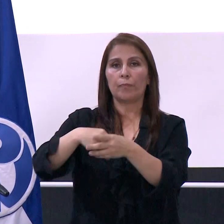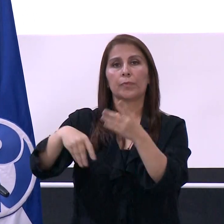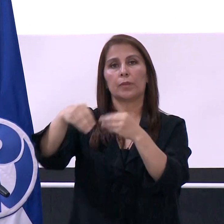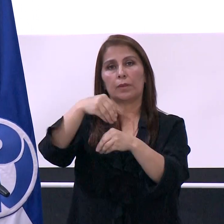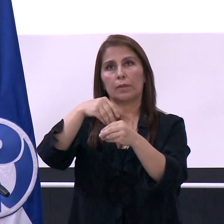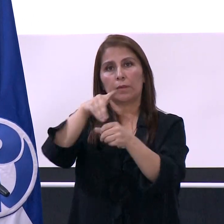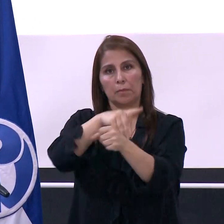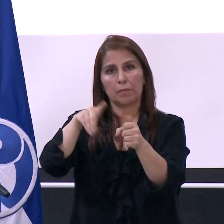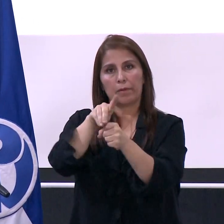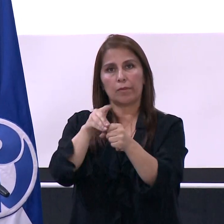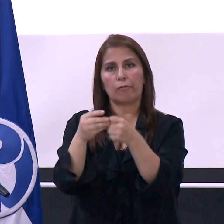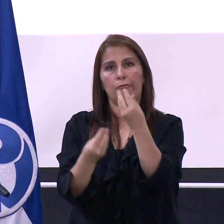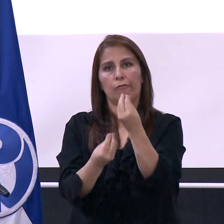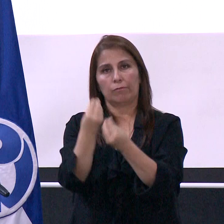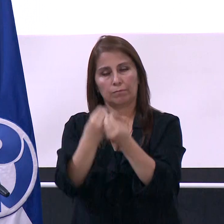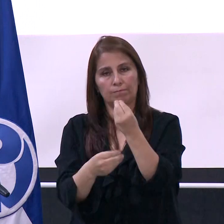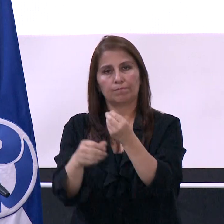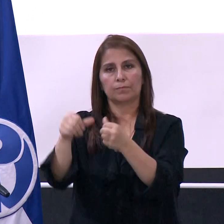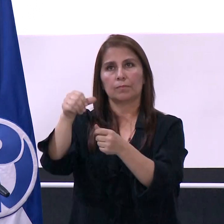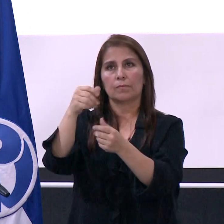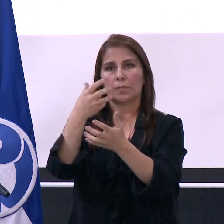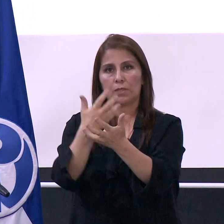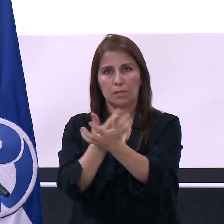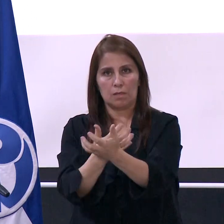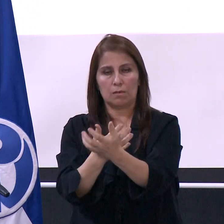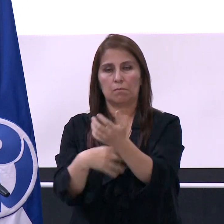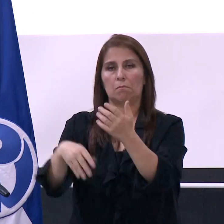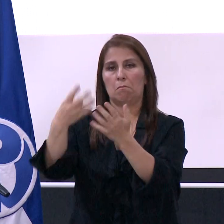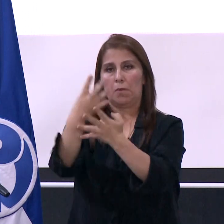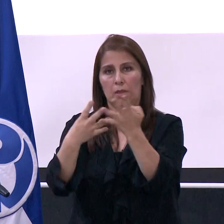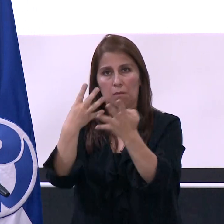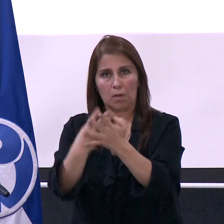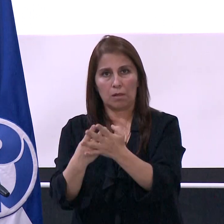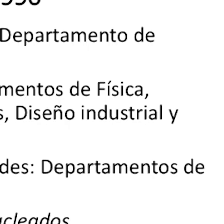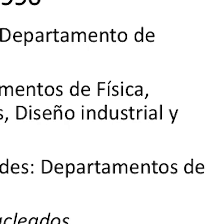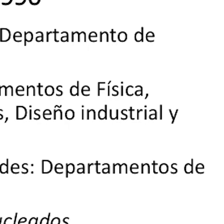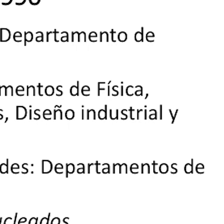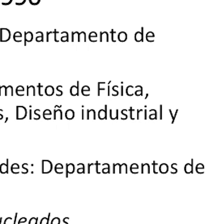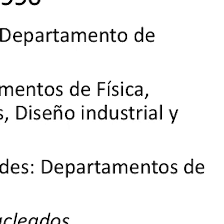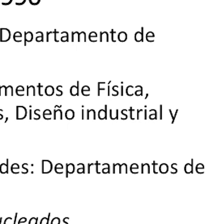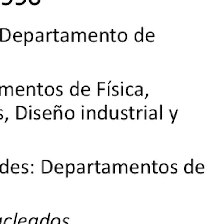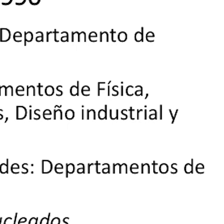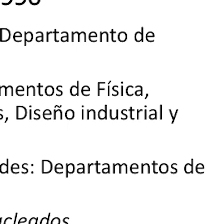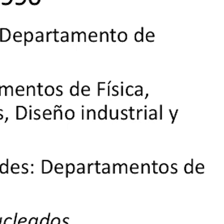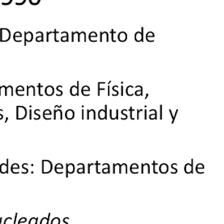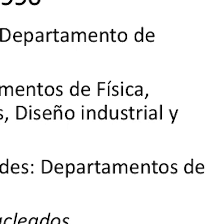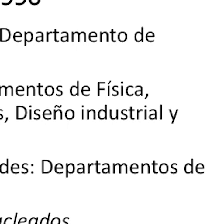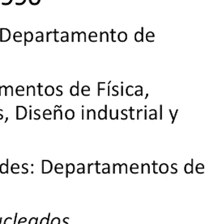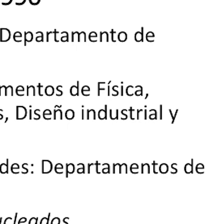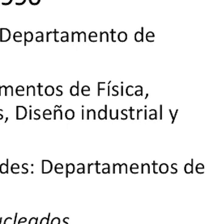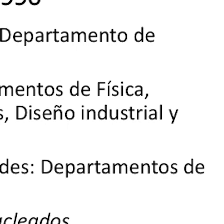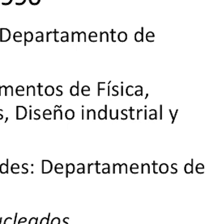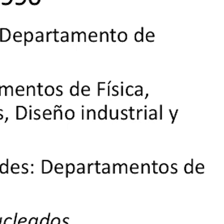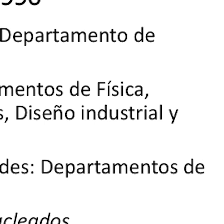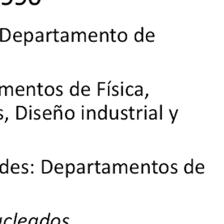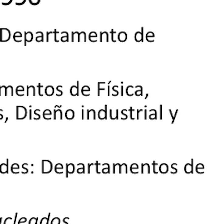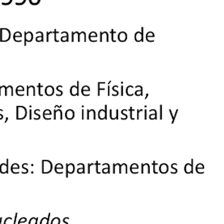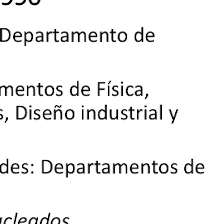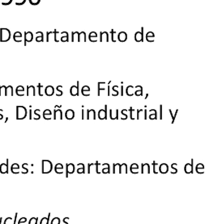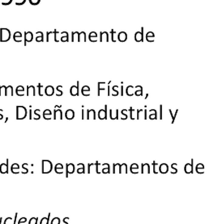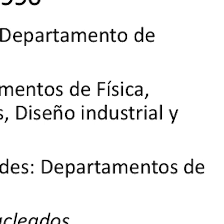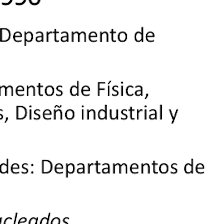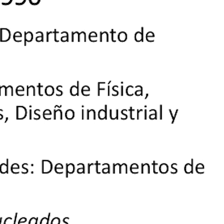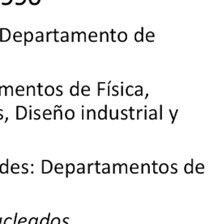química biología y matemáticas diseño industrial y educación física la facultad de artes y humanidades se creó con los departamentos de lenguas de sociales y de